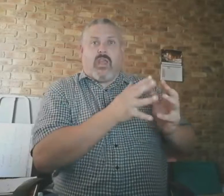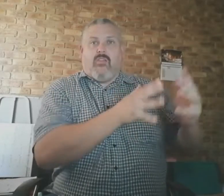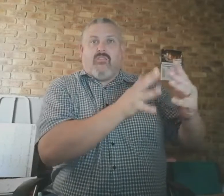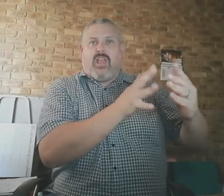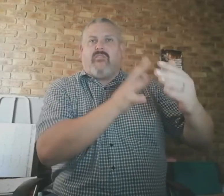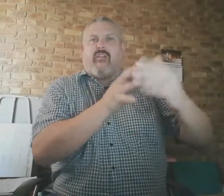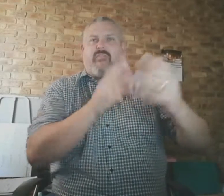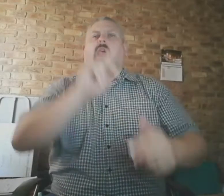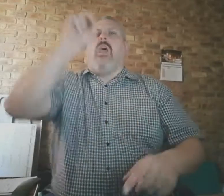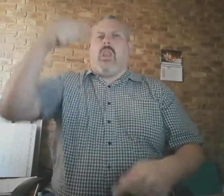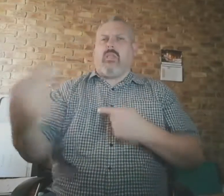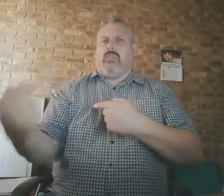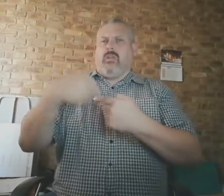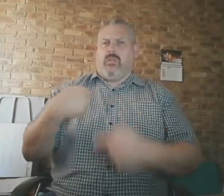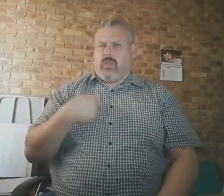ta, ta, ta, ta, waardig.